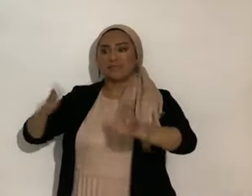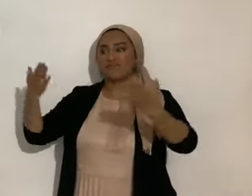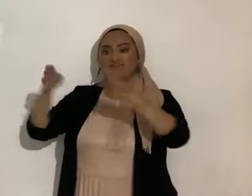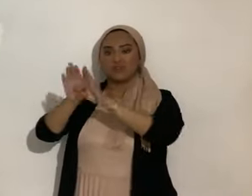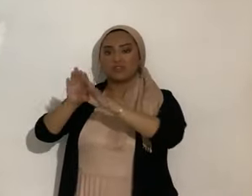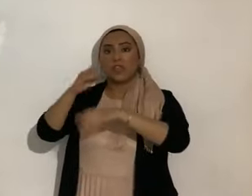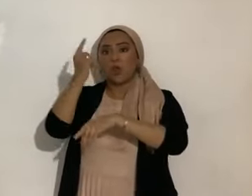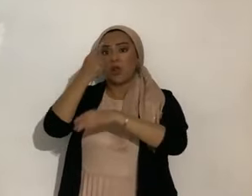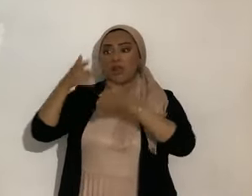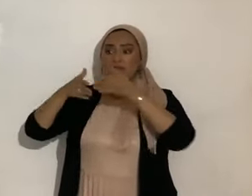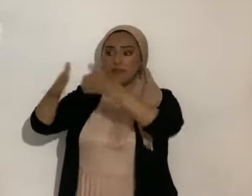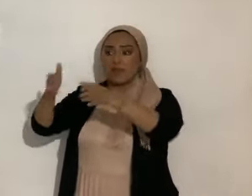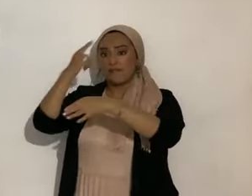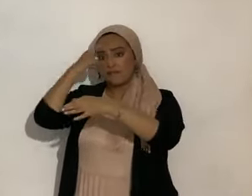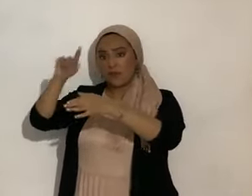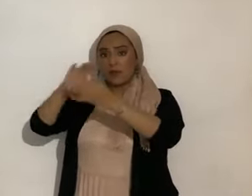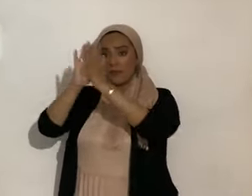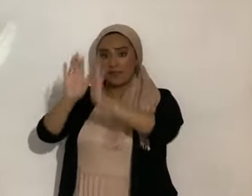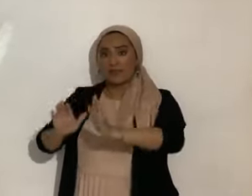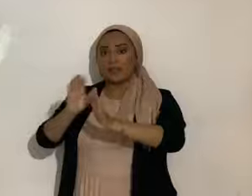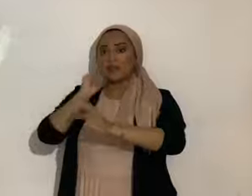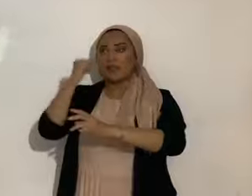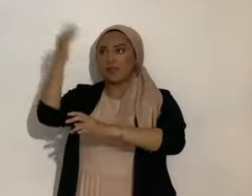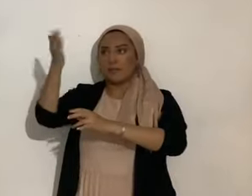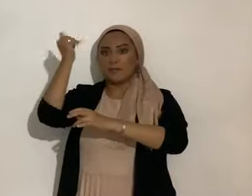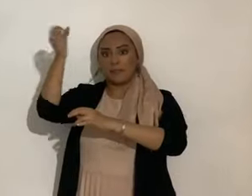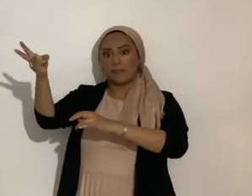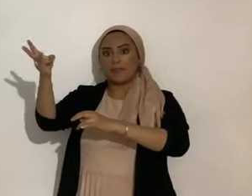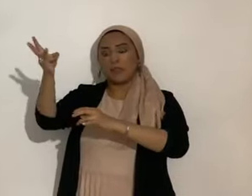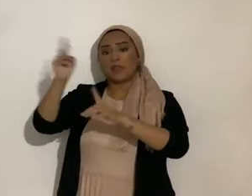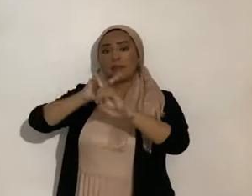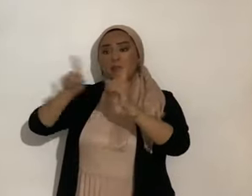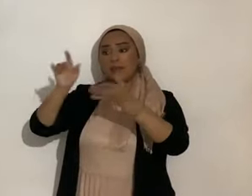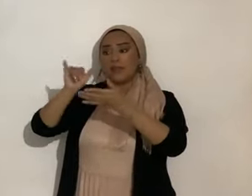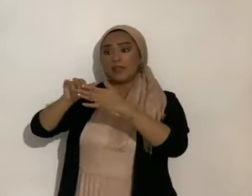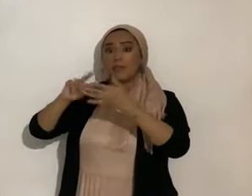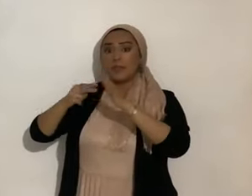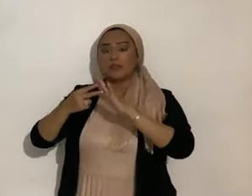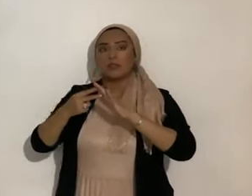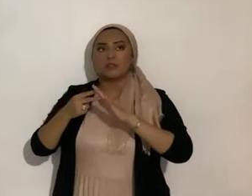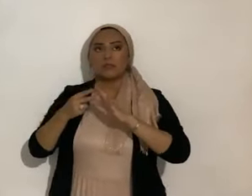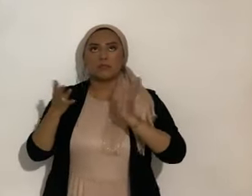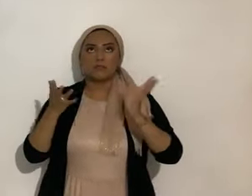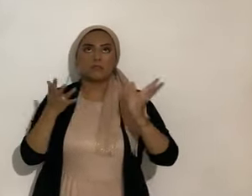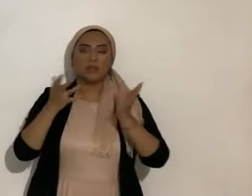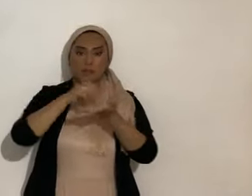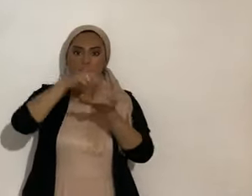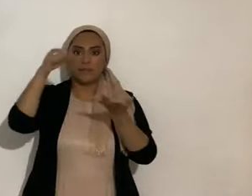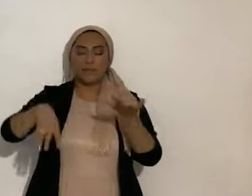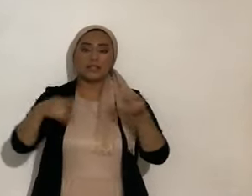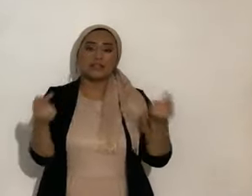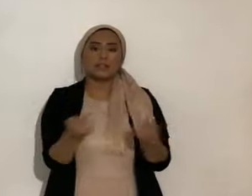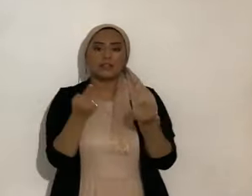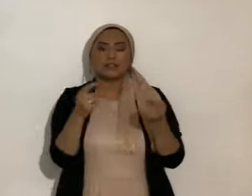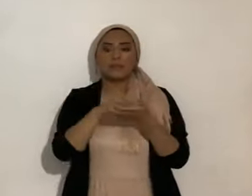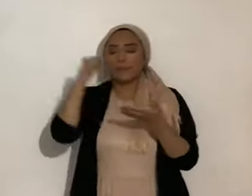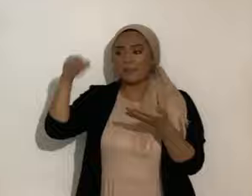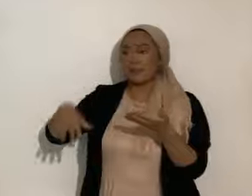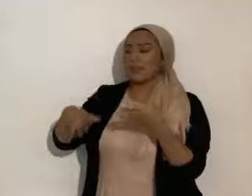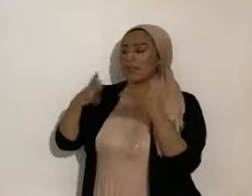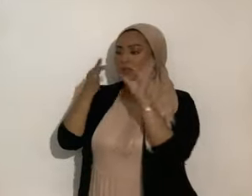único camino para la paz, la shalom, es Yahshua Mashiach. Pero en este caso estoy diciendo, bueno, que se quite el pecado, que se quite esto,